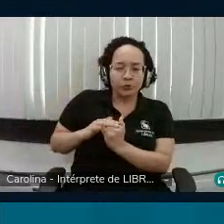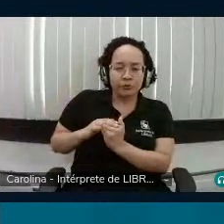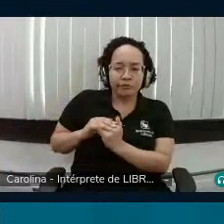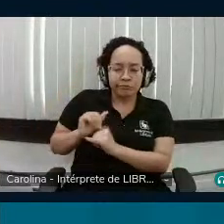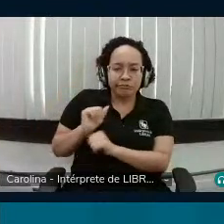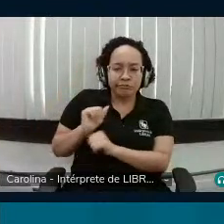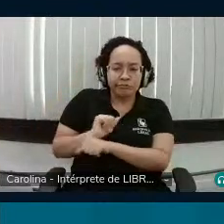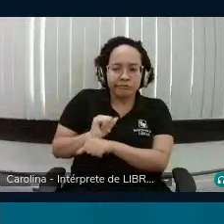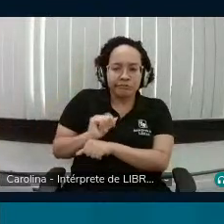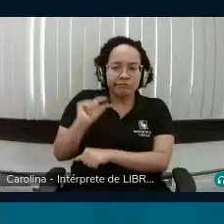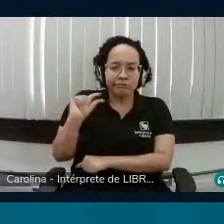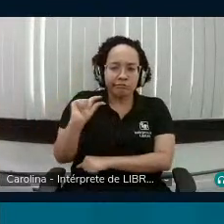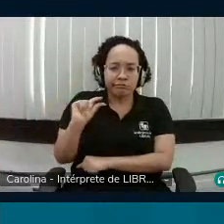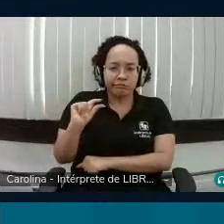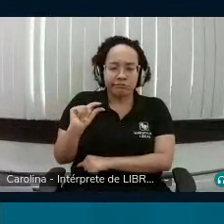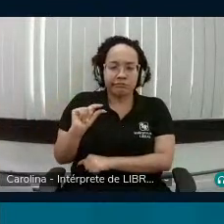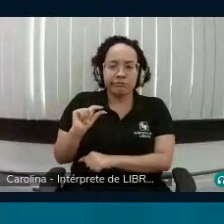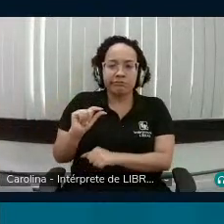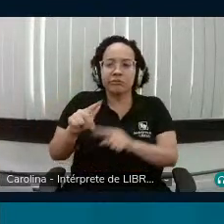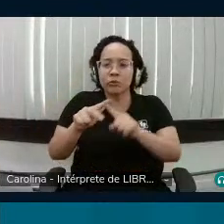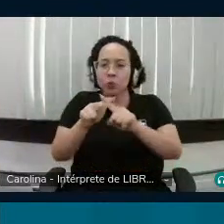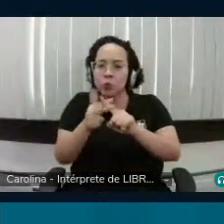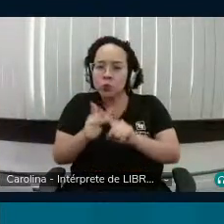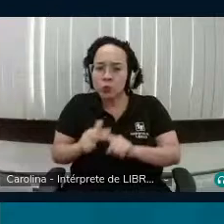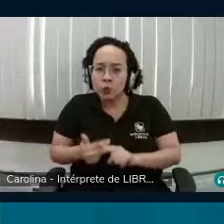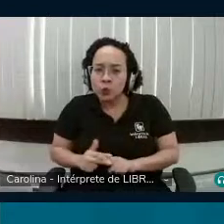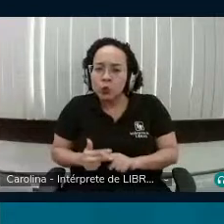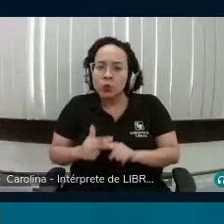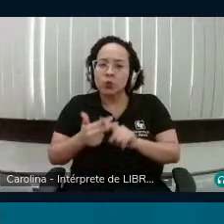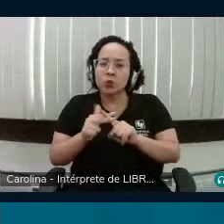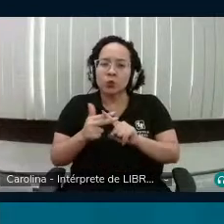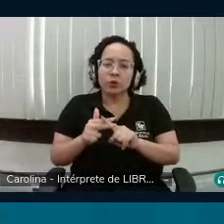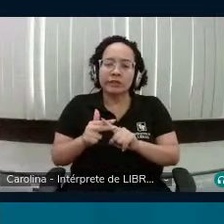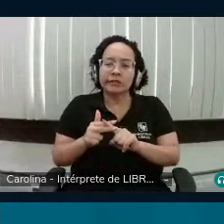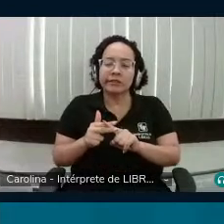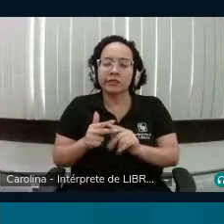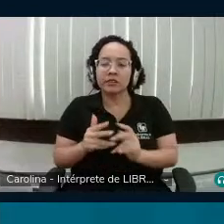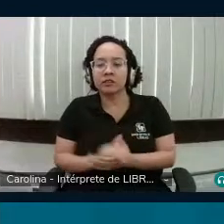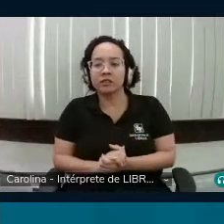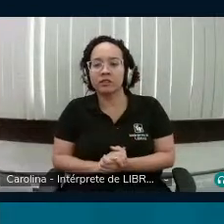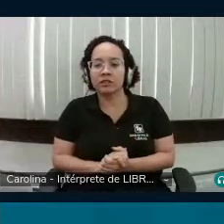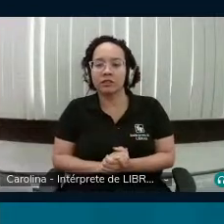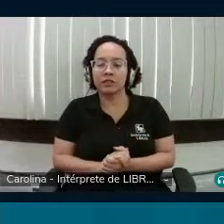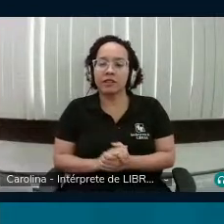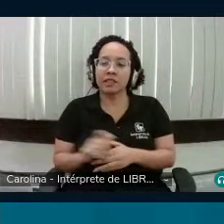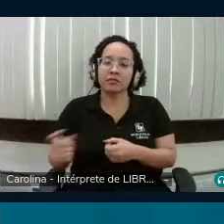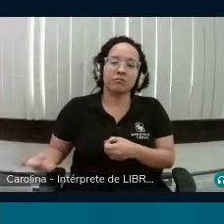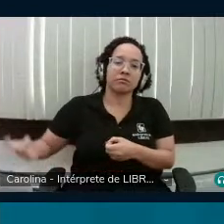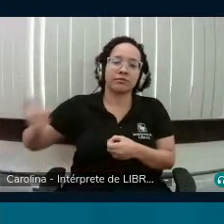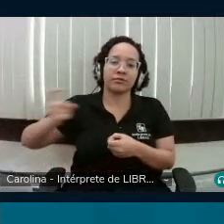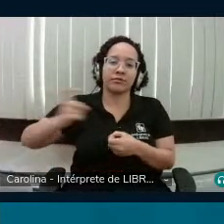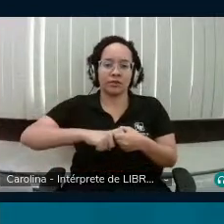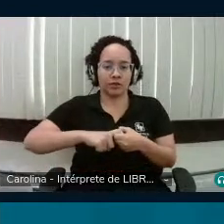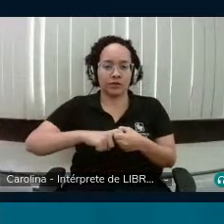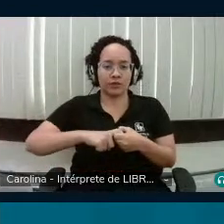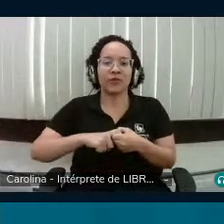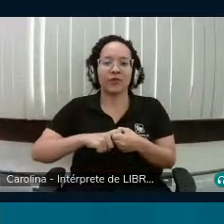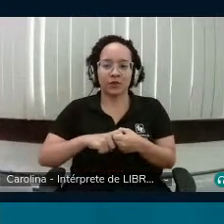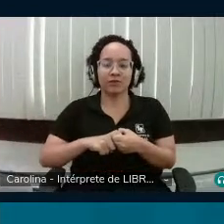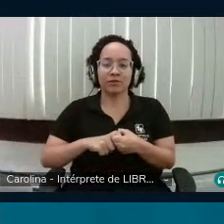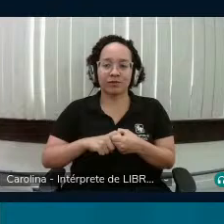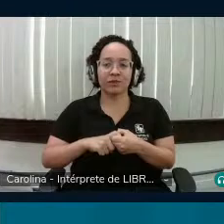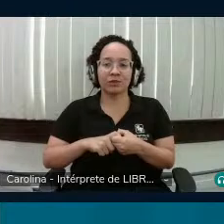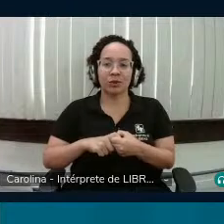um pouquinho para a gente tentar fazer o ajuste técnico, né? E aí depois a gente retoma aqui com